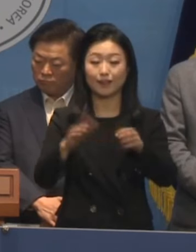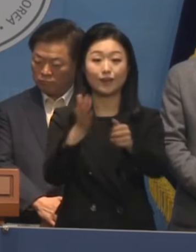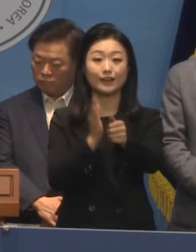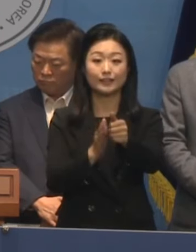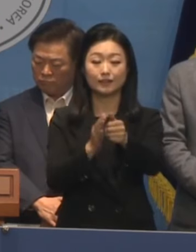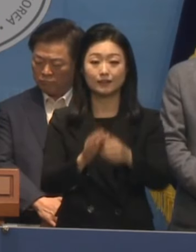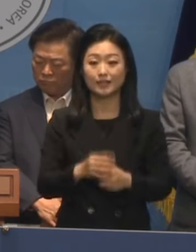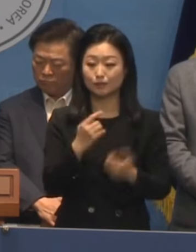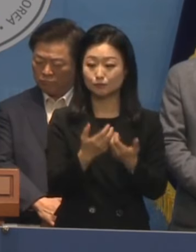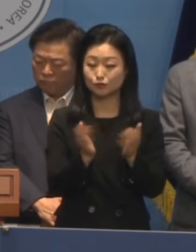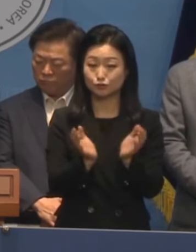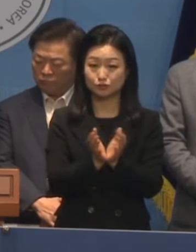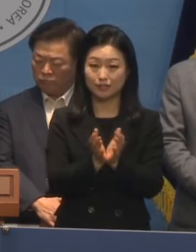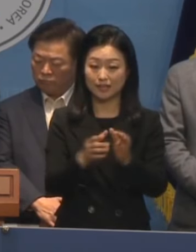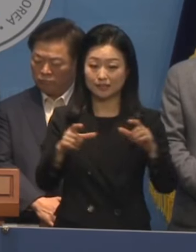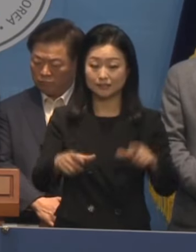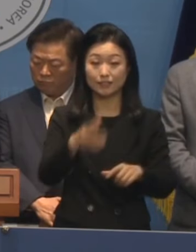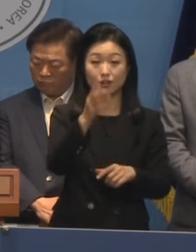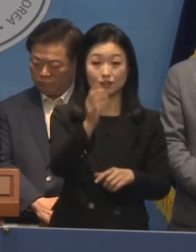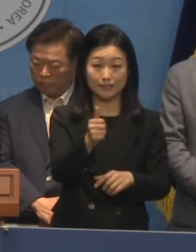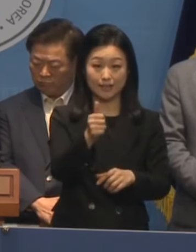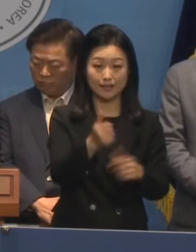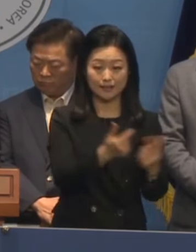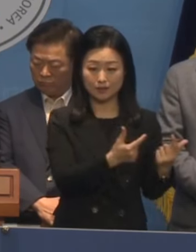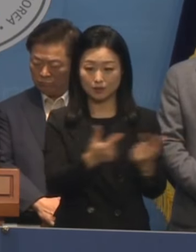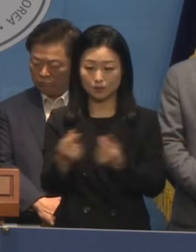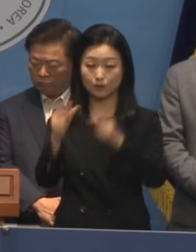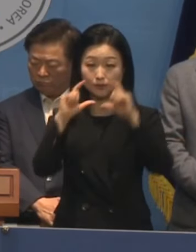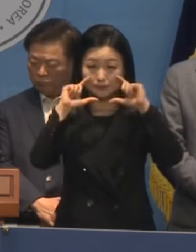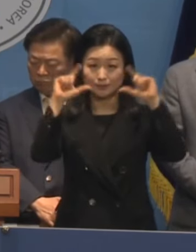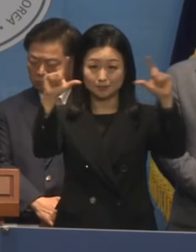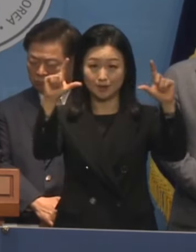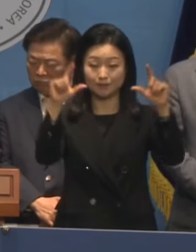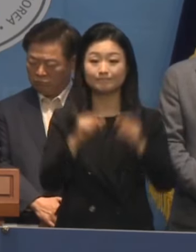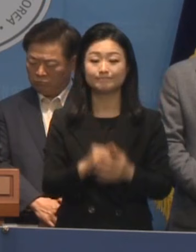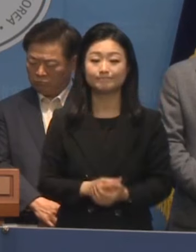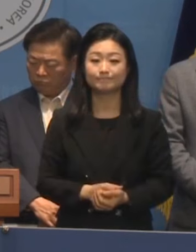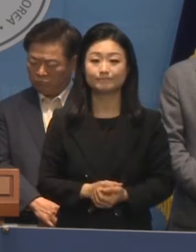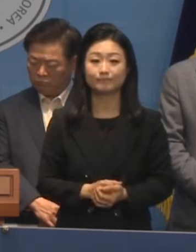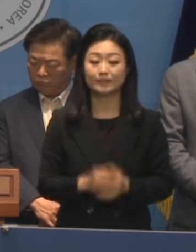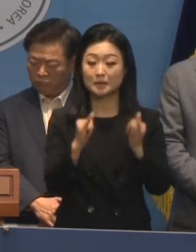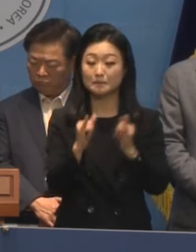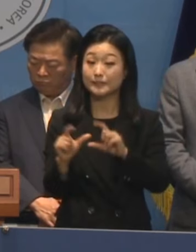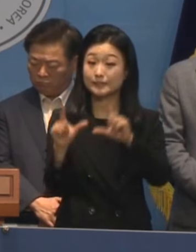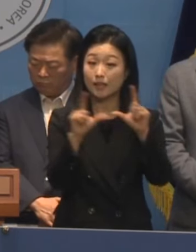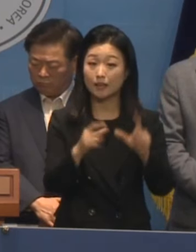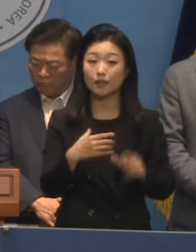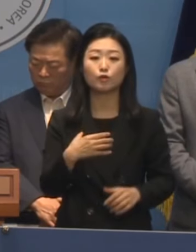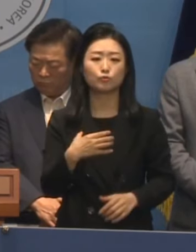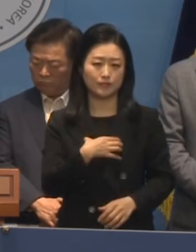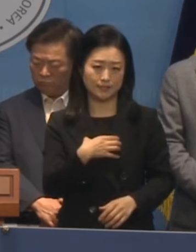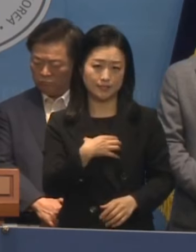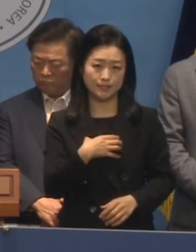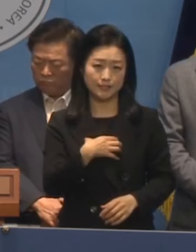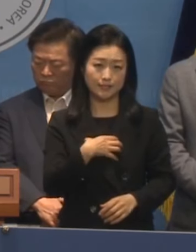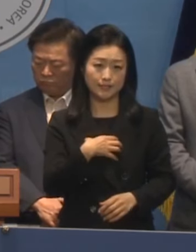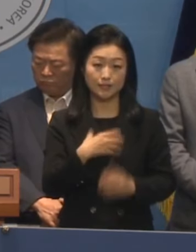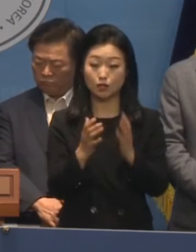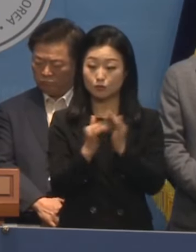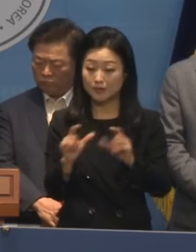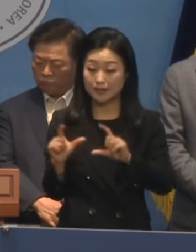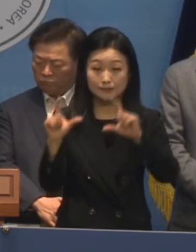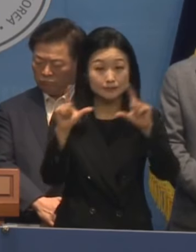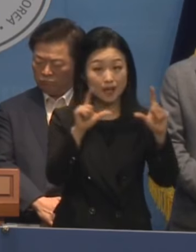71명의 기초 단시 공동성명 민생이 위기입니다 국민의